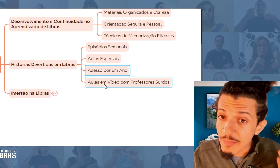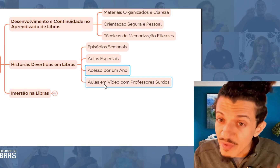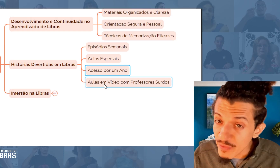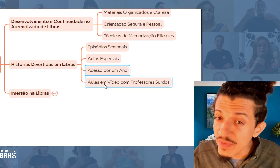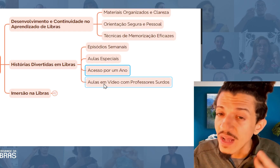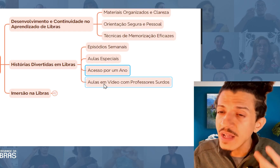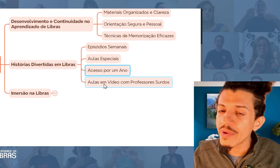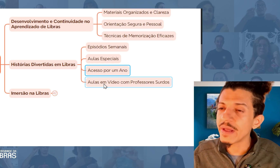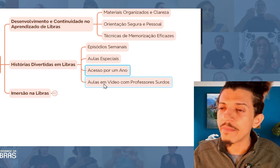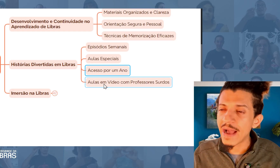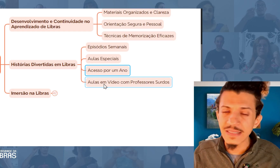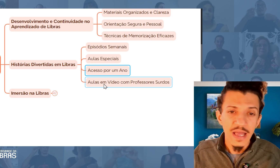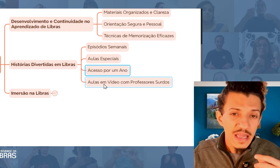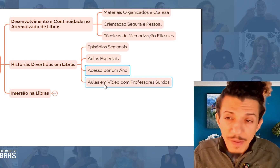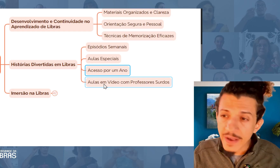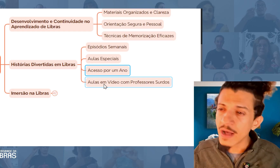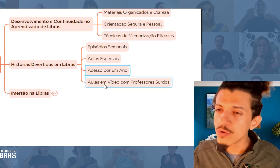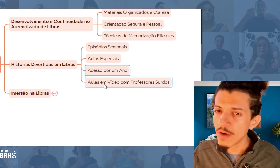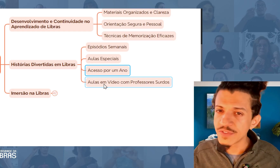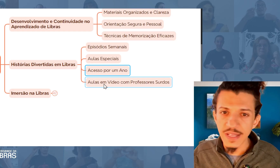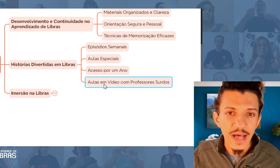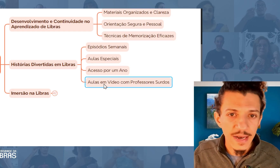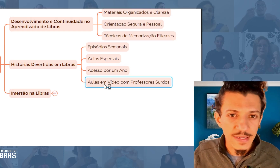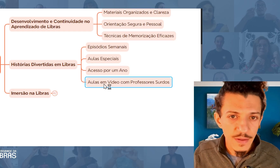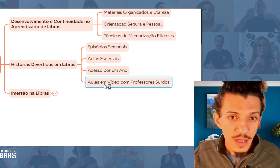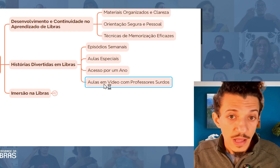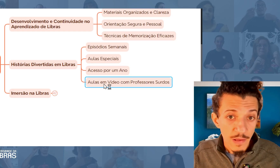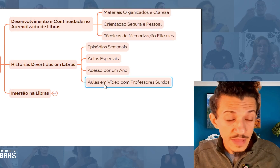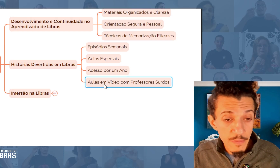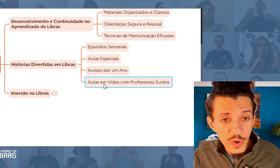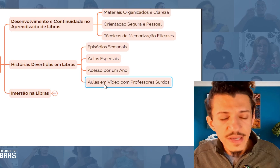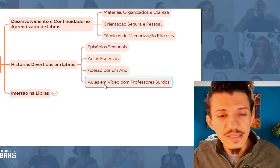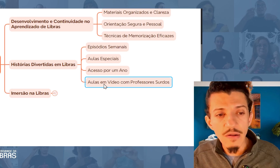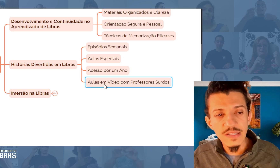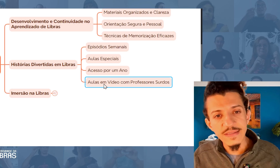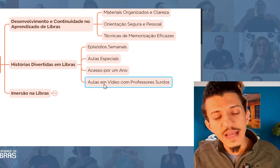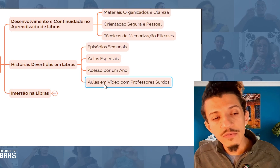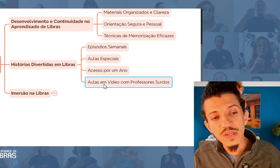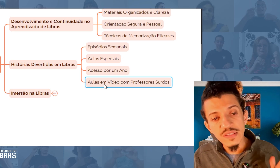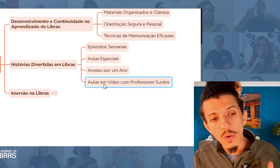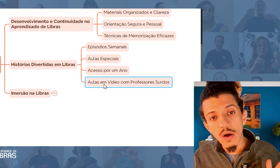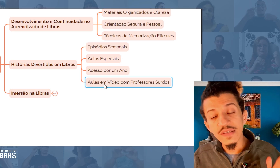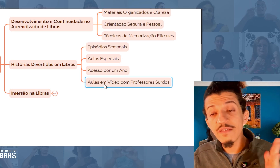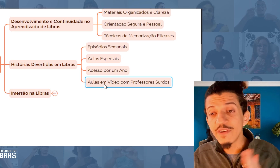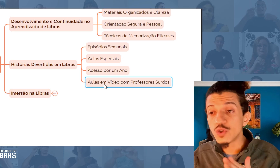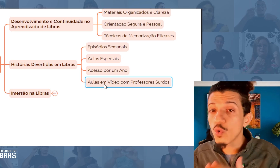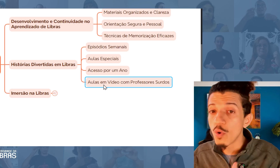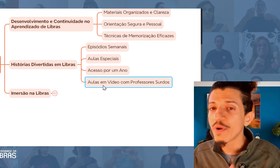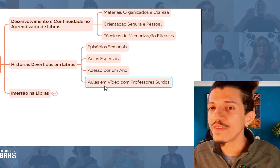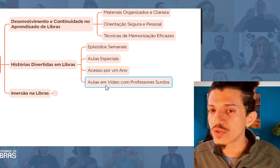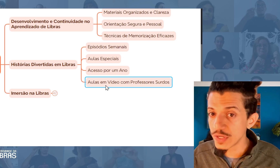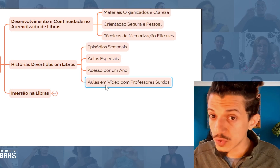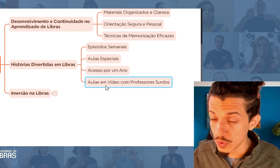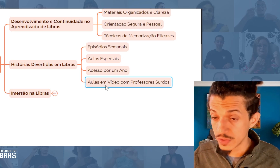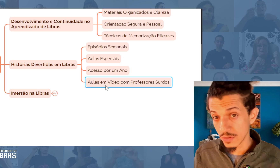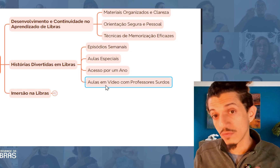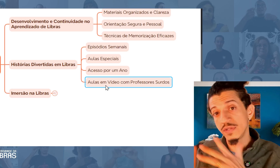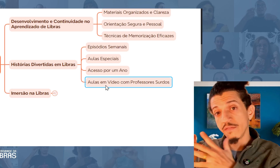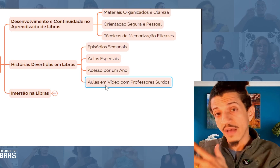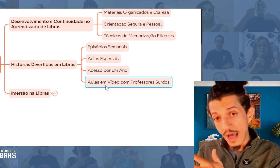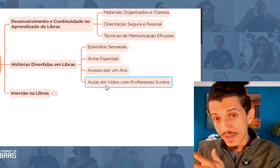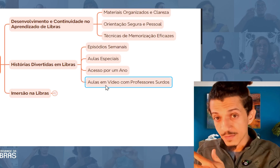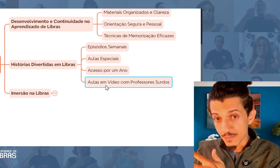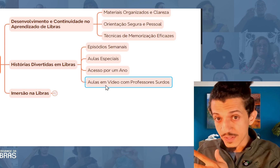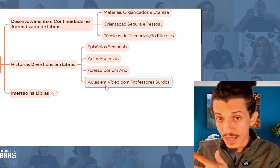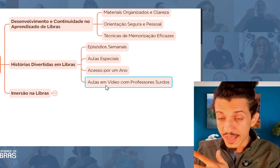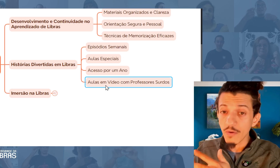ir se aprofundando ainda mais e pegando novos detalhes. Tem muitas aulas lá dentro que são aulas em vídeo com professores surdos, inclusive